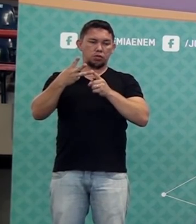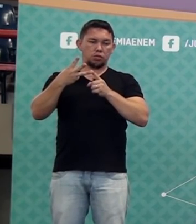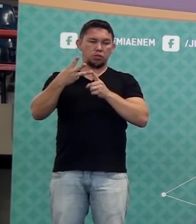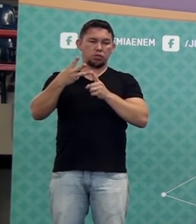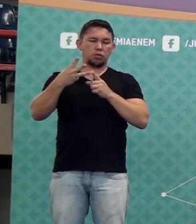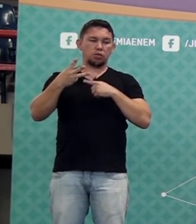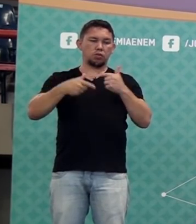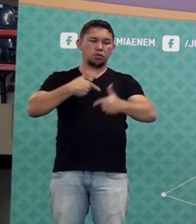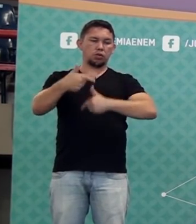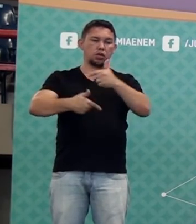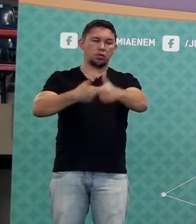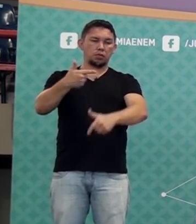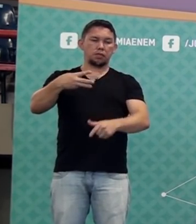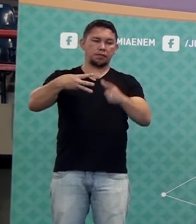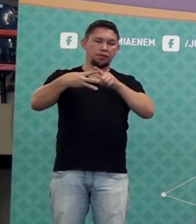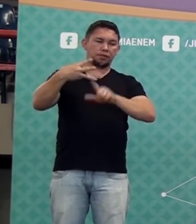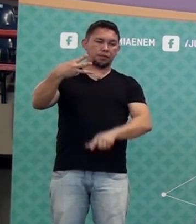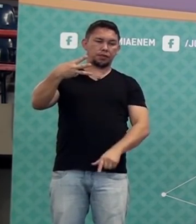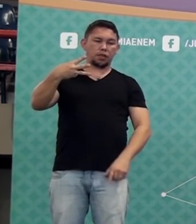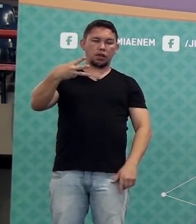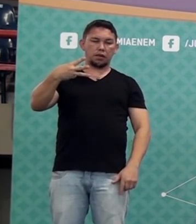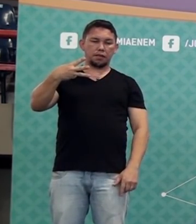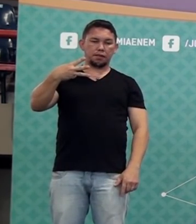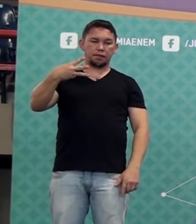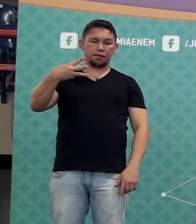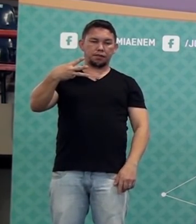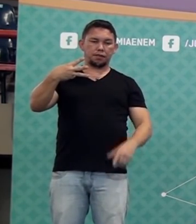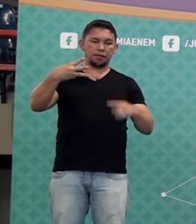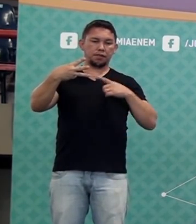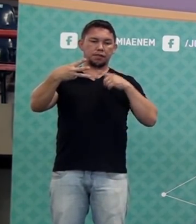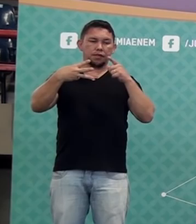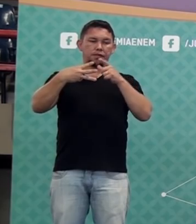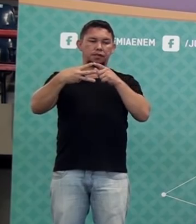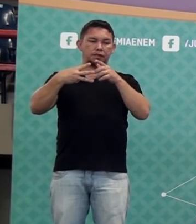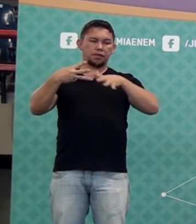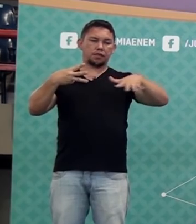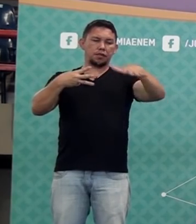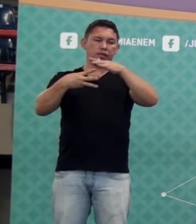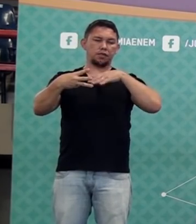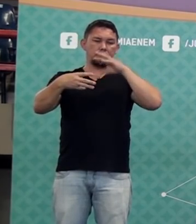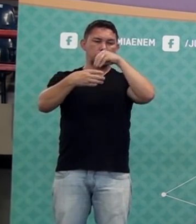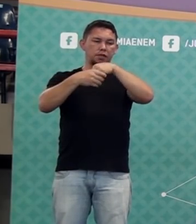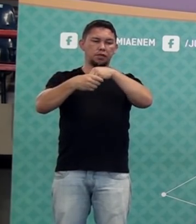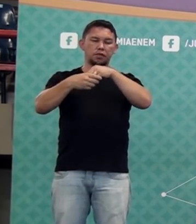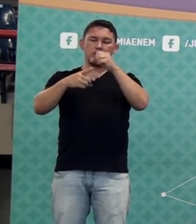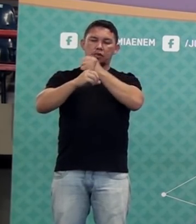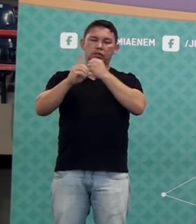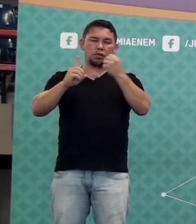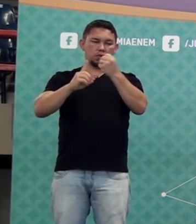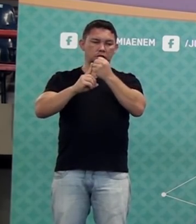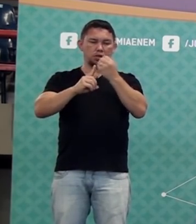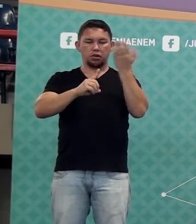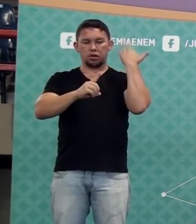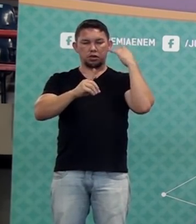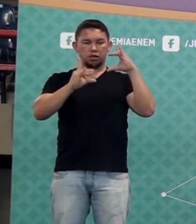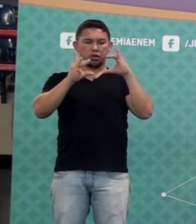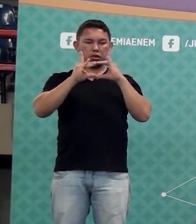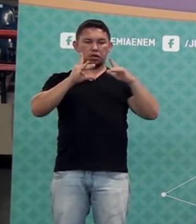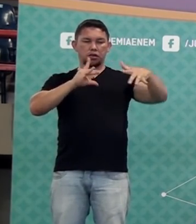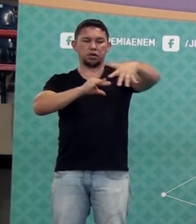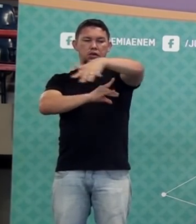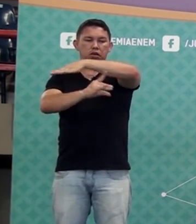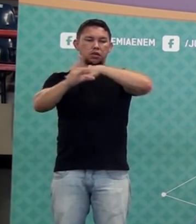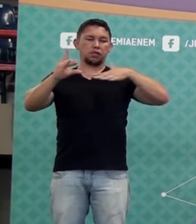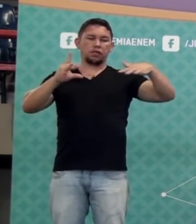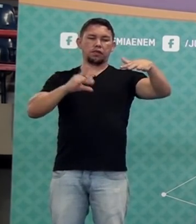finalmente trabalham. É uma questão que diz respeito ao medievo, especialmente à sociedade feudal. O que vocês